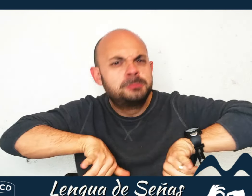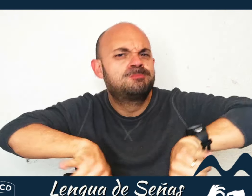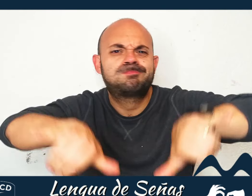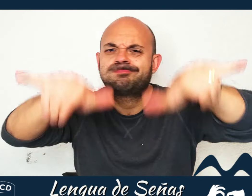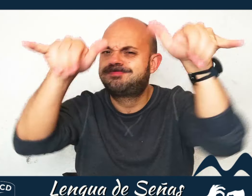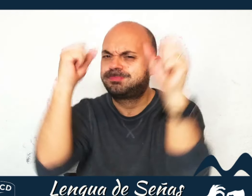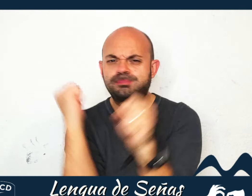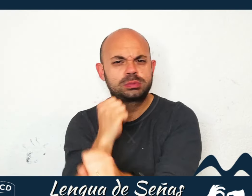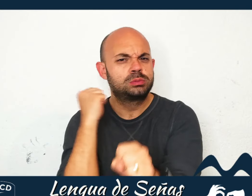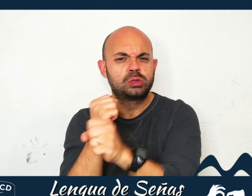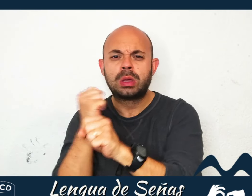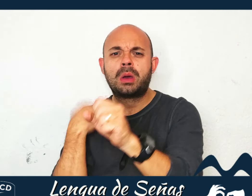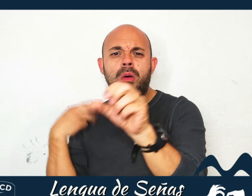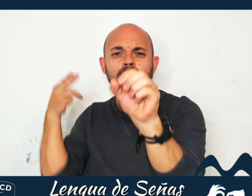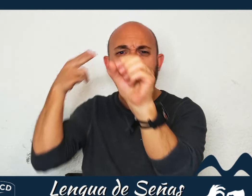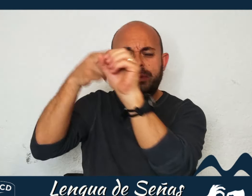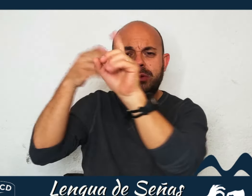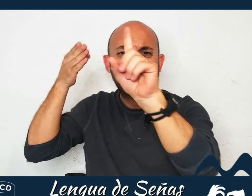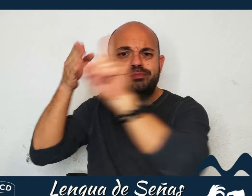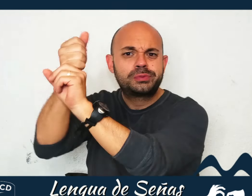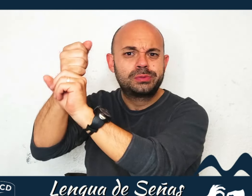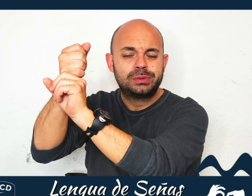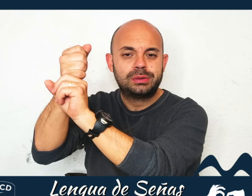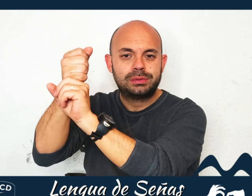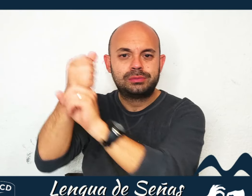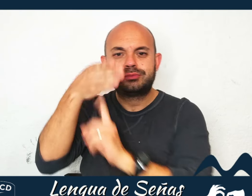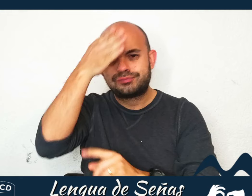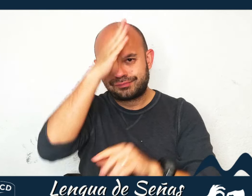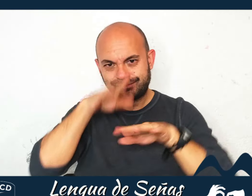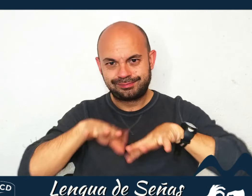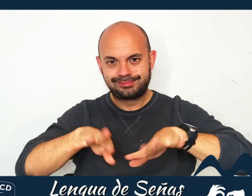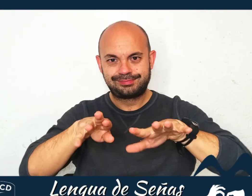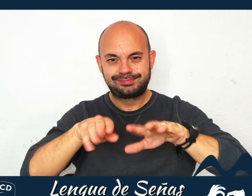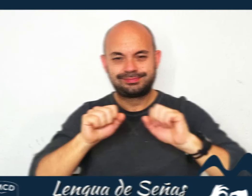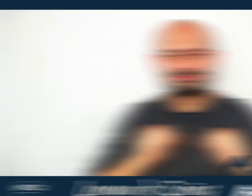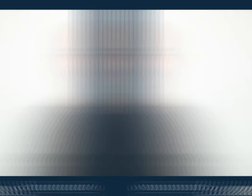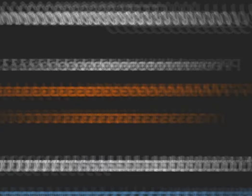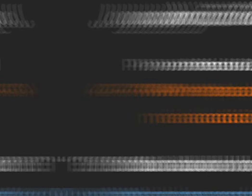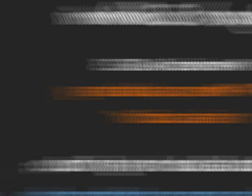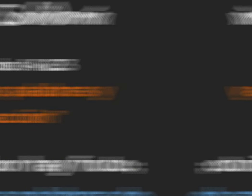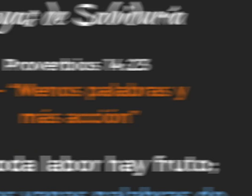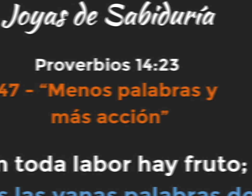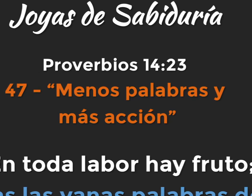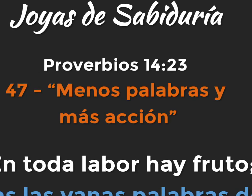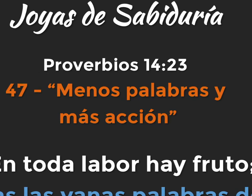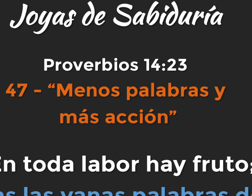poder alcanzar lo que tanto deseamos. Que Dios nos ayude y hasta una próxima oportunidad.